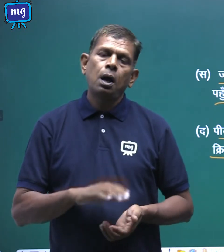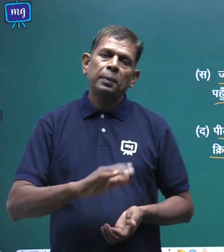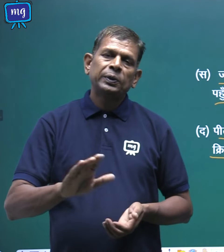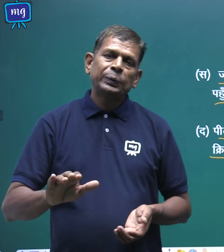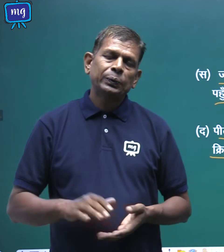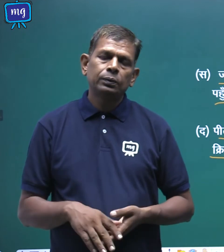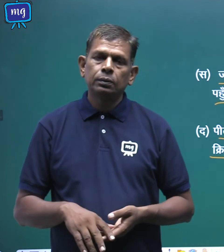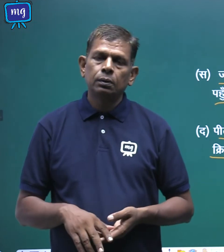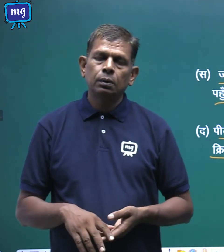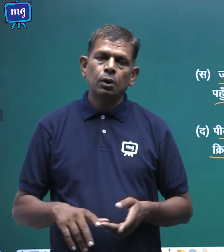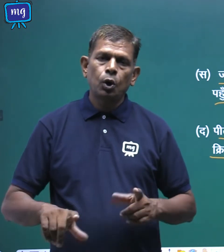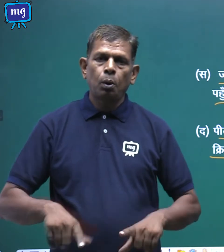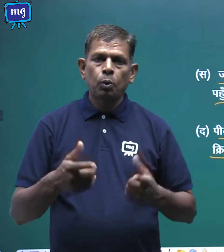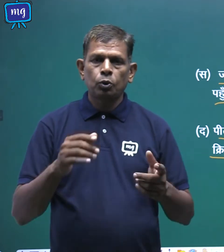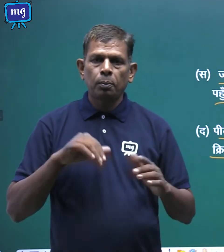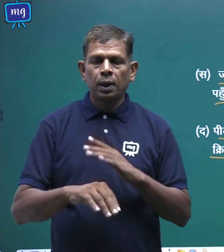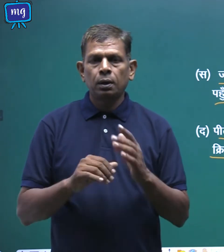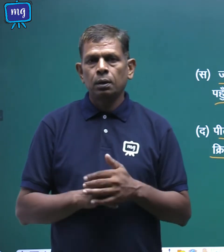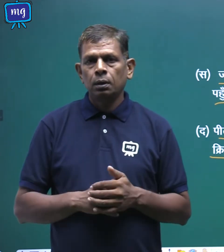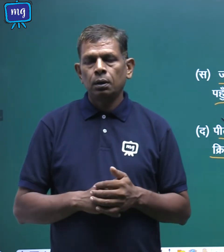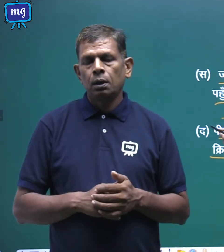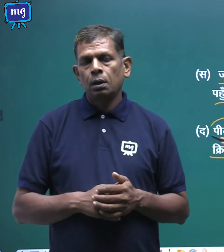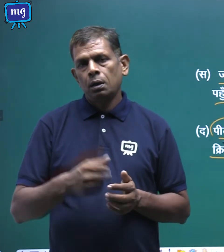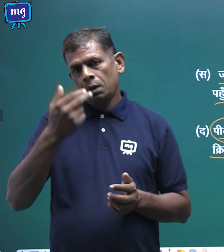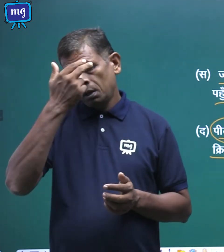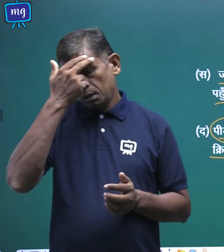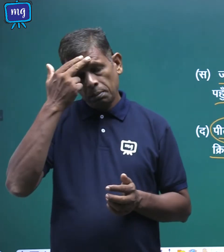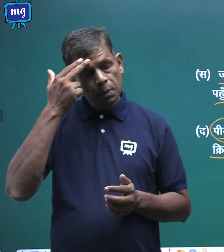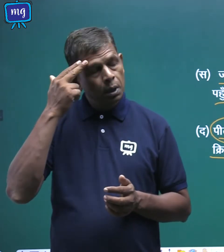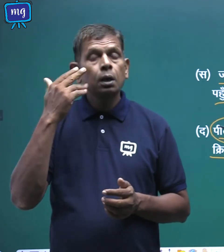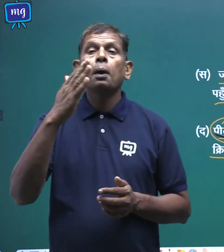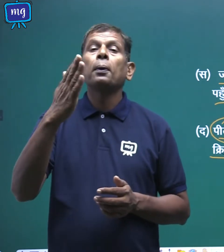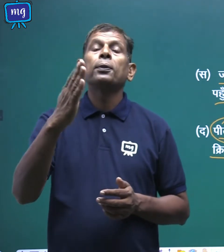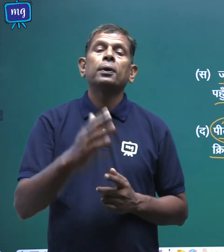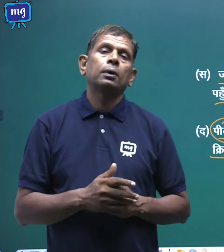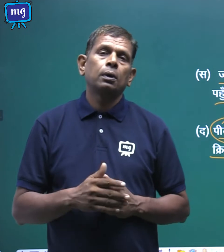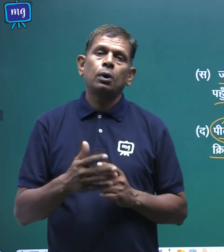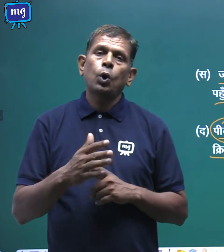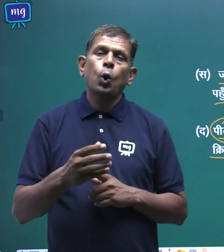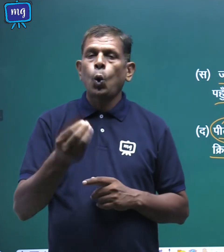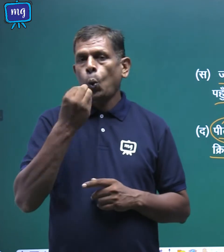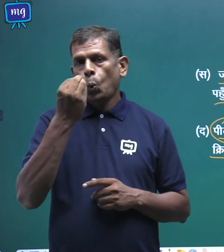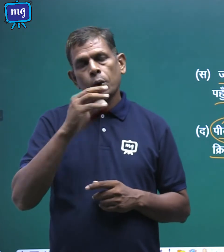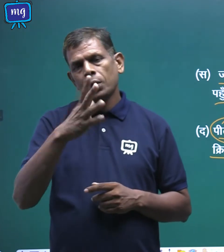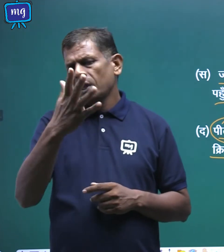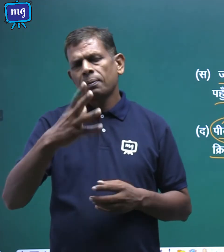बच्चों, पौधों में पीली पत्तियां भोजन नहीं